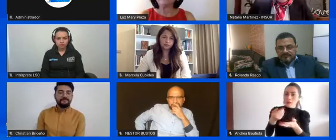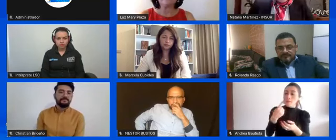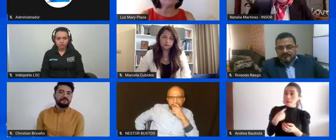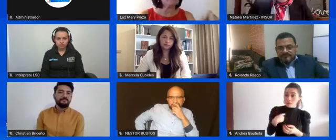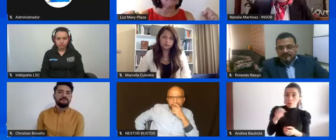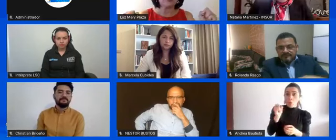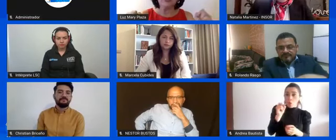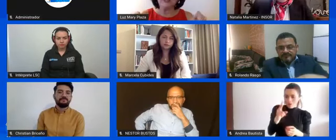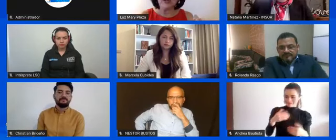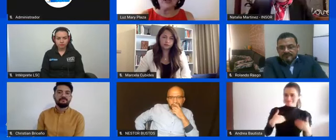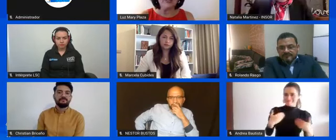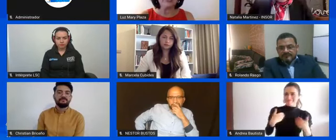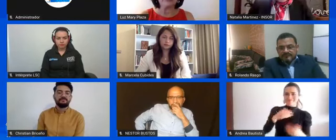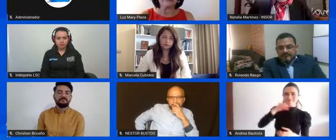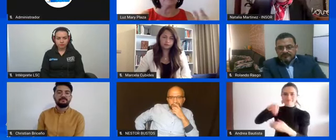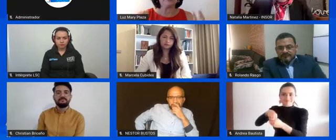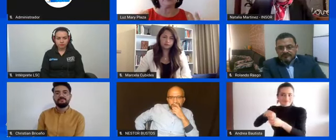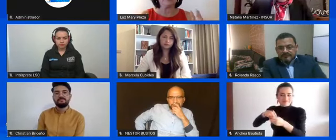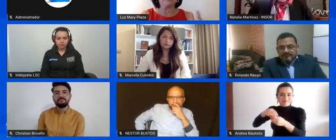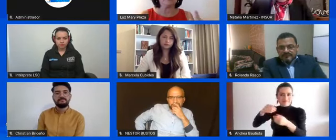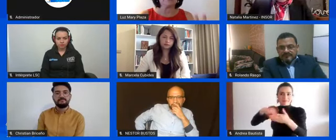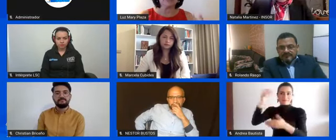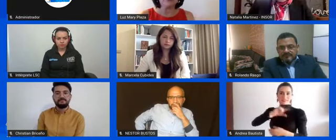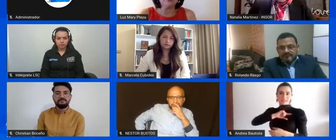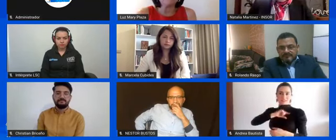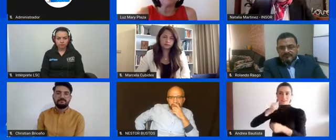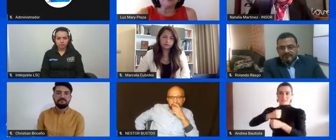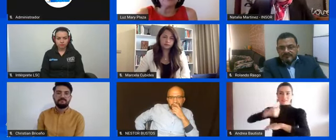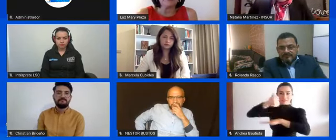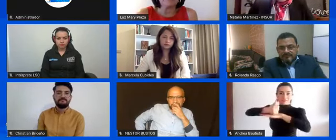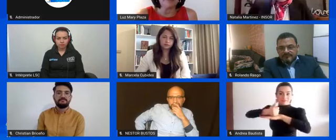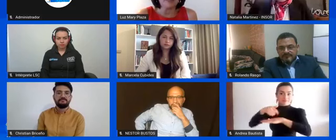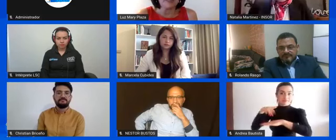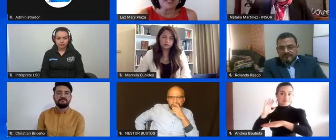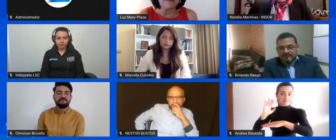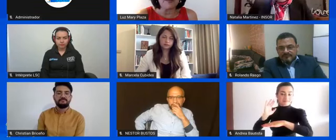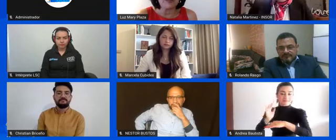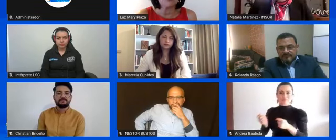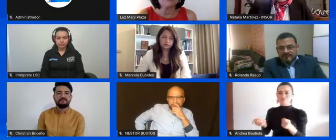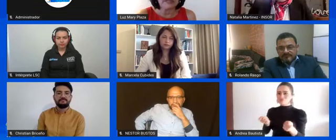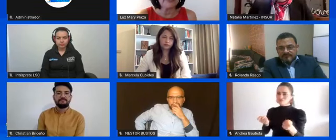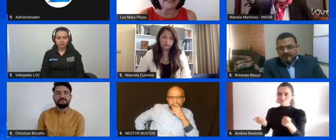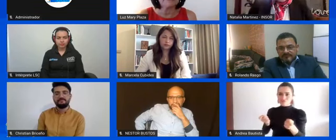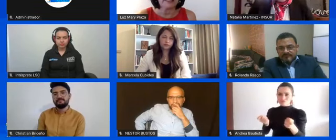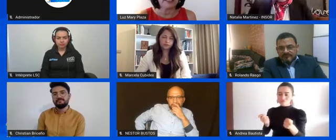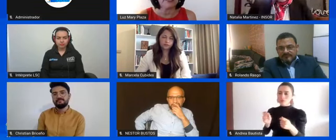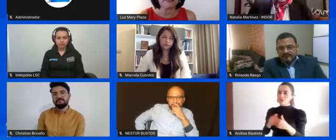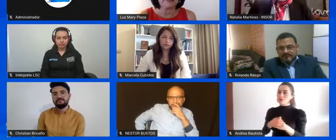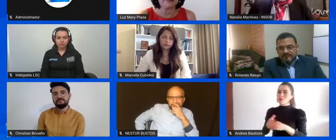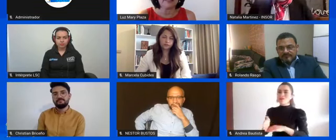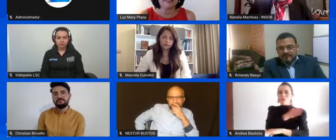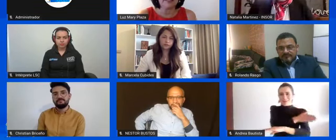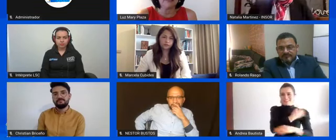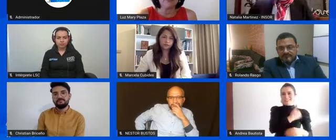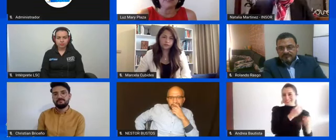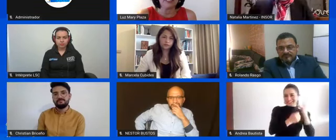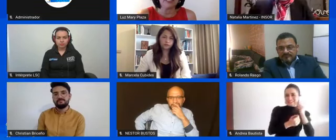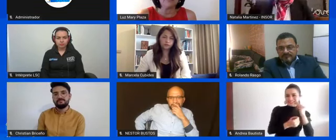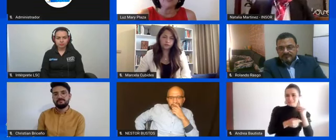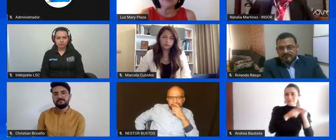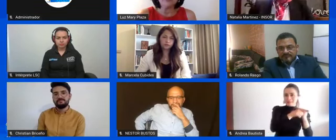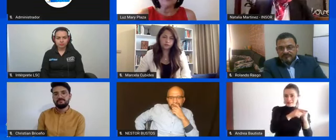y con todo lo que había ido trabajando, además había formado equipo. Entonces yo me traje gente de Cali, sí, había